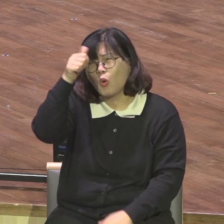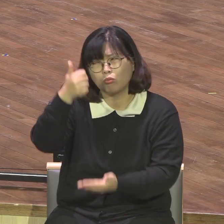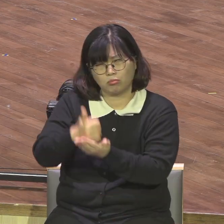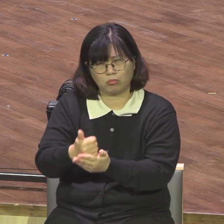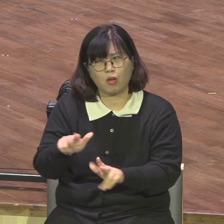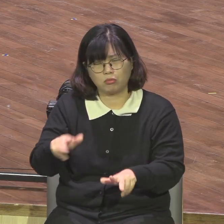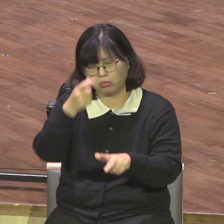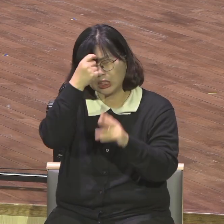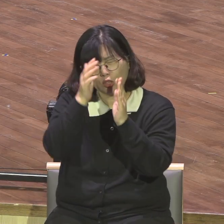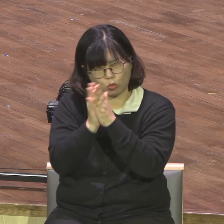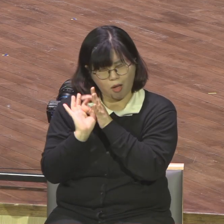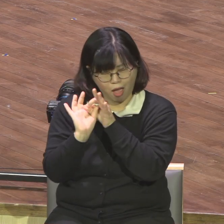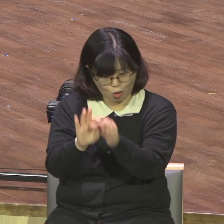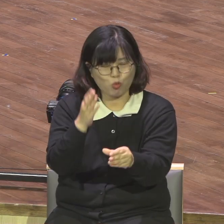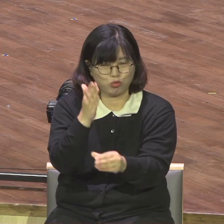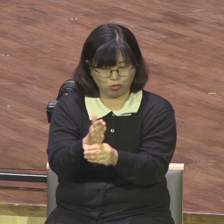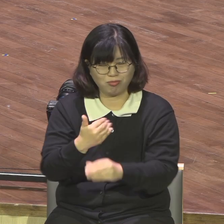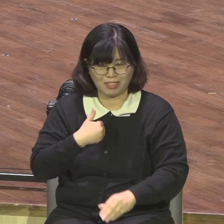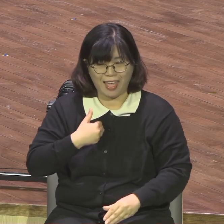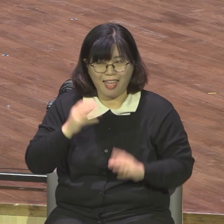기도하고 있습니다.